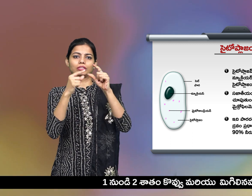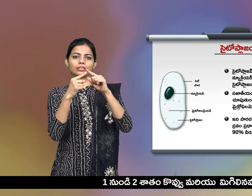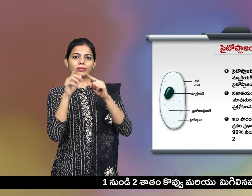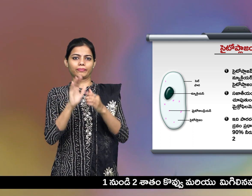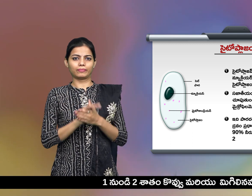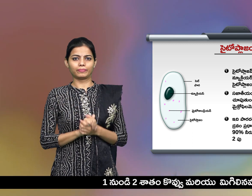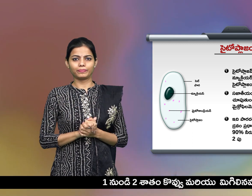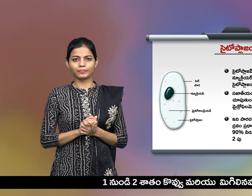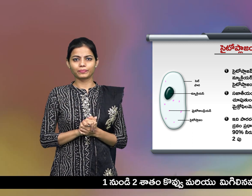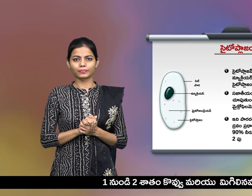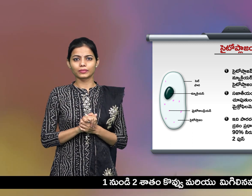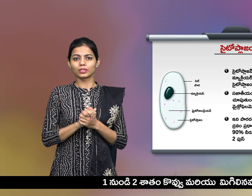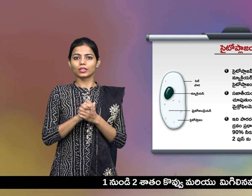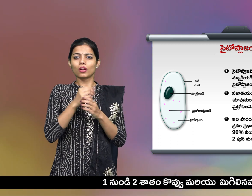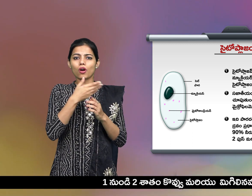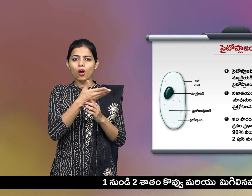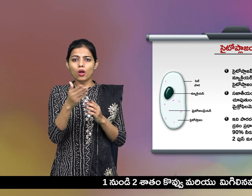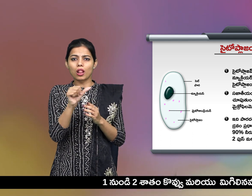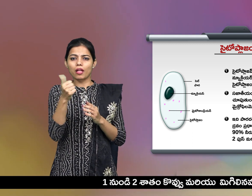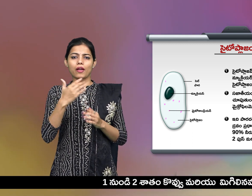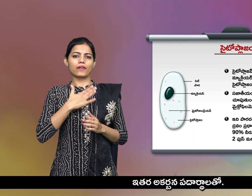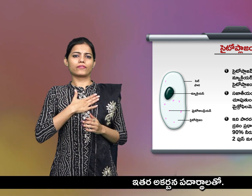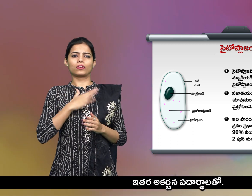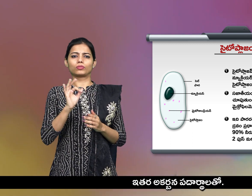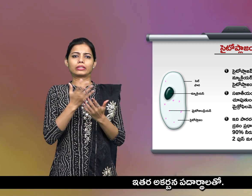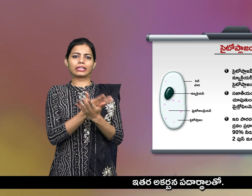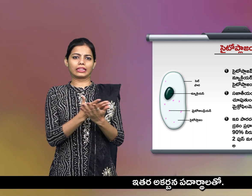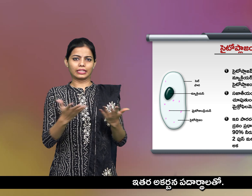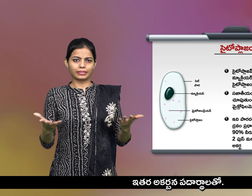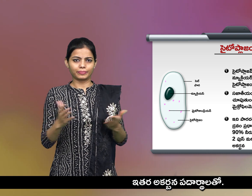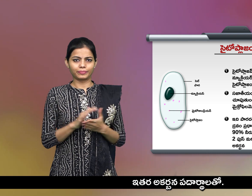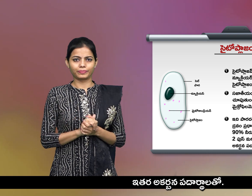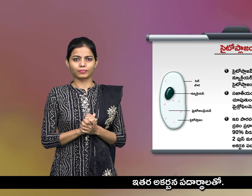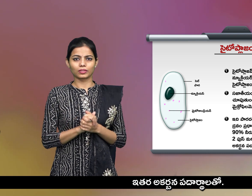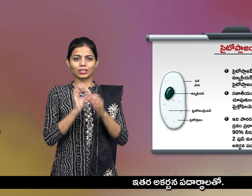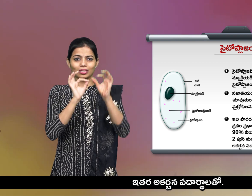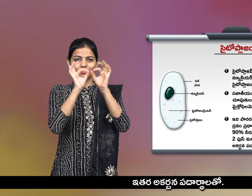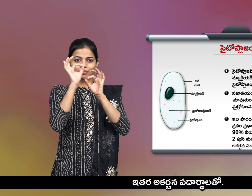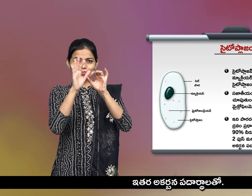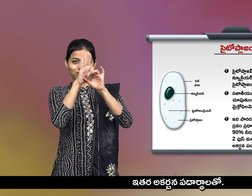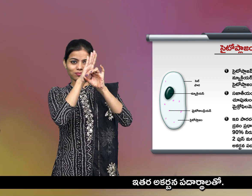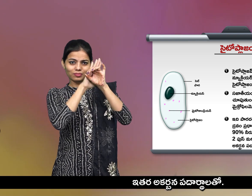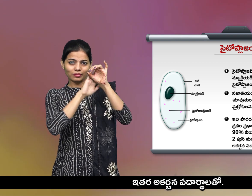2 కొవ్వు మరియు మిగిలిన ఇతర అకర్బన్ పదార్థాలతో.